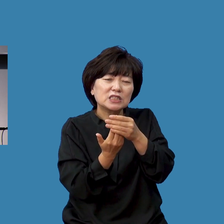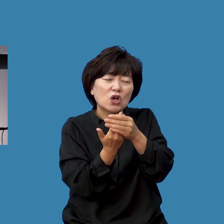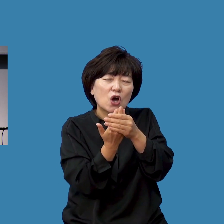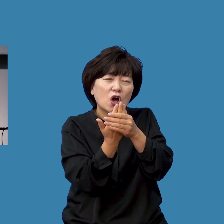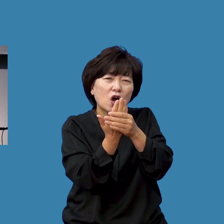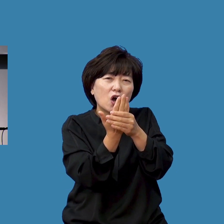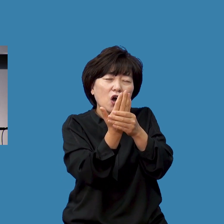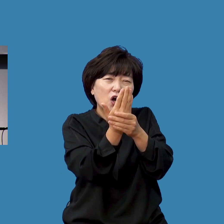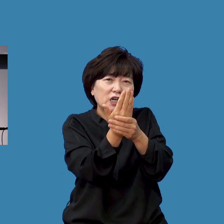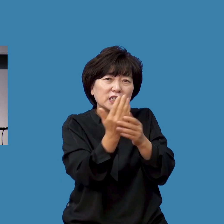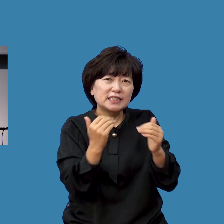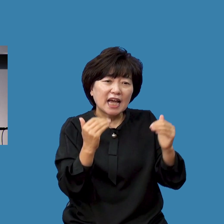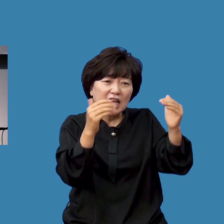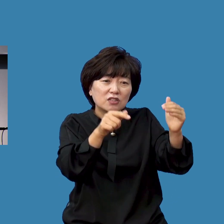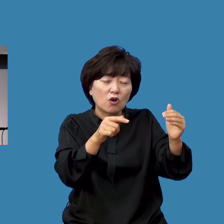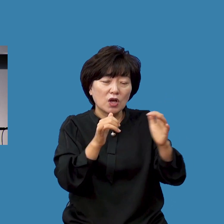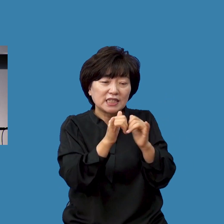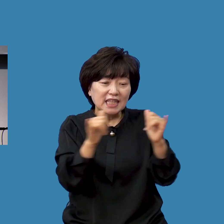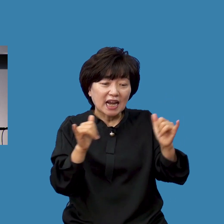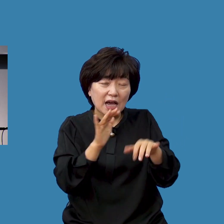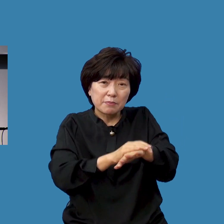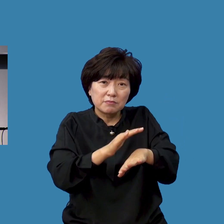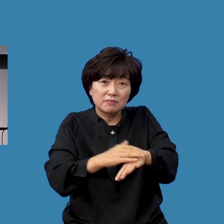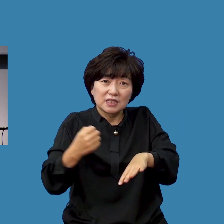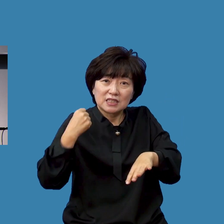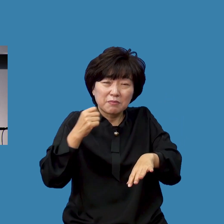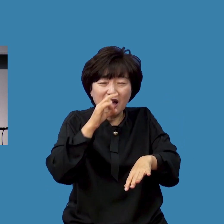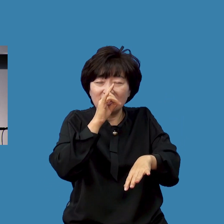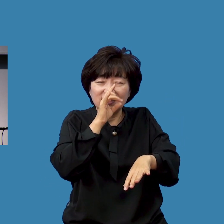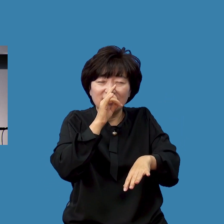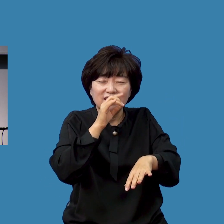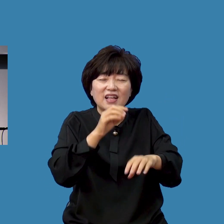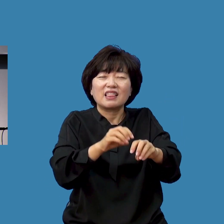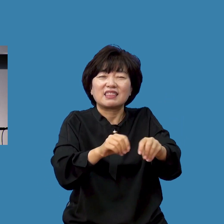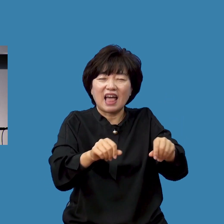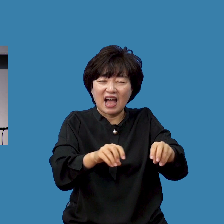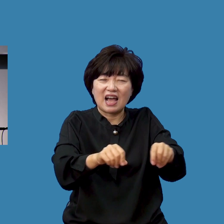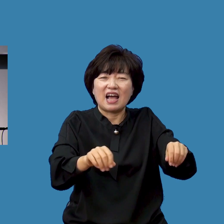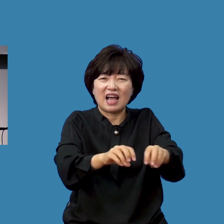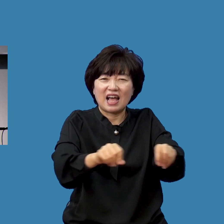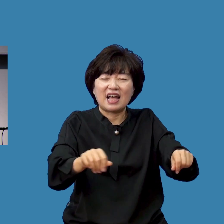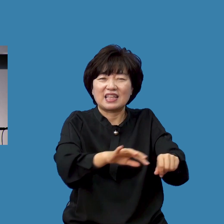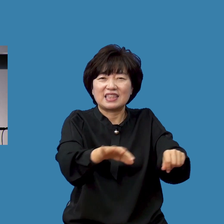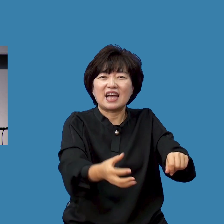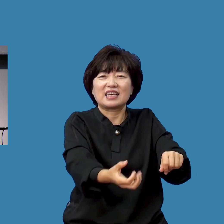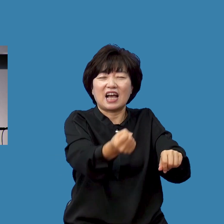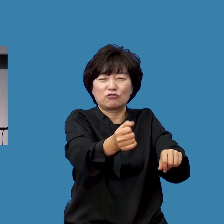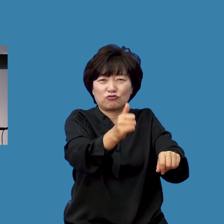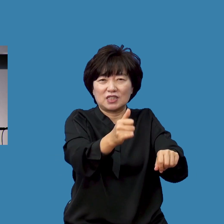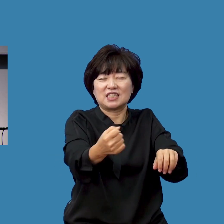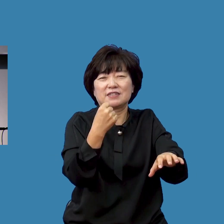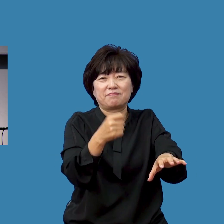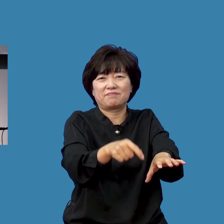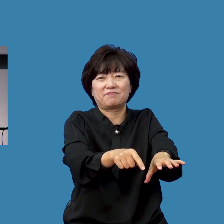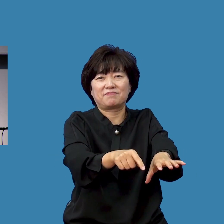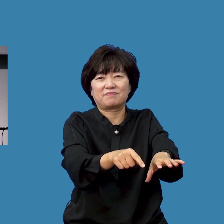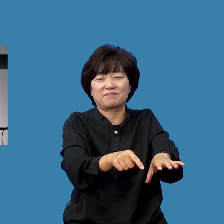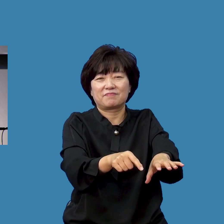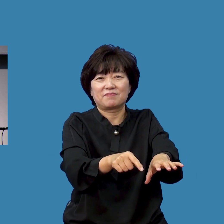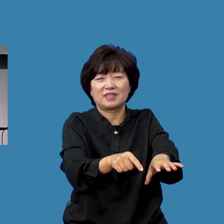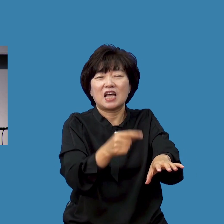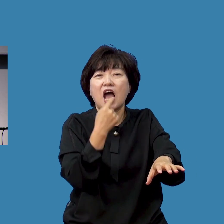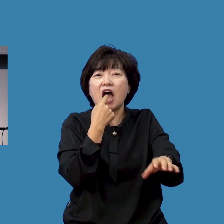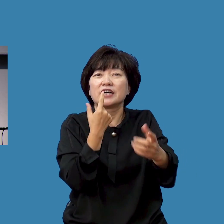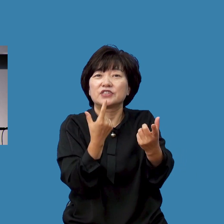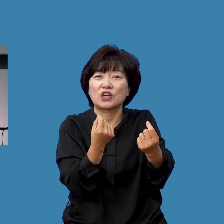이 싹이 터가지고서 자라는 거는 여러분 절대로 사람의 힘이 아닙니다. 그것은 땅이 가지고 있는